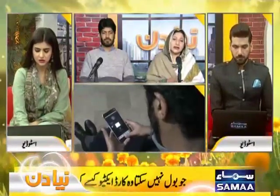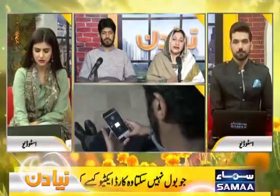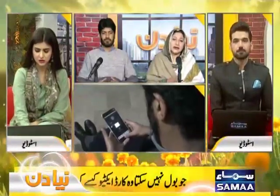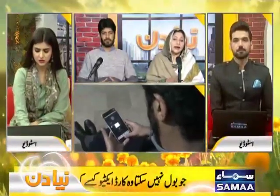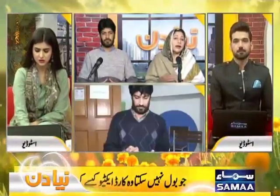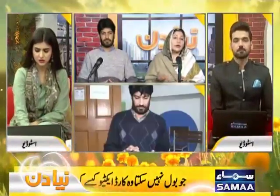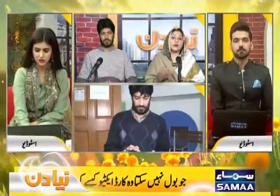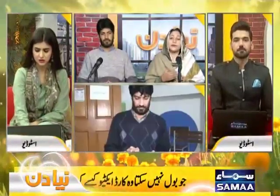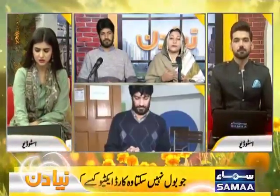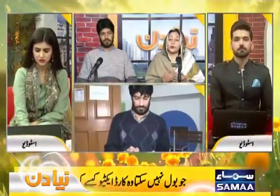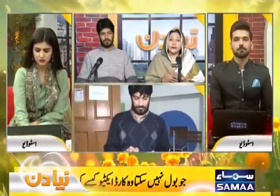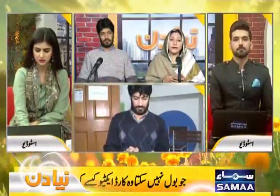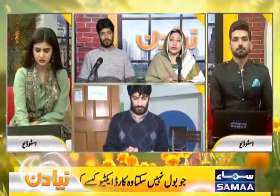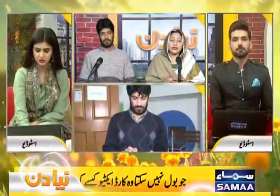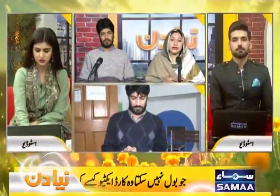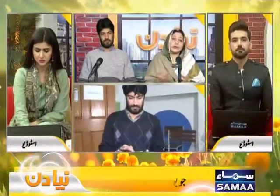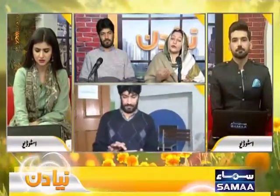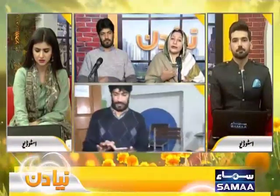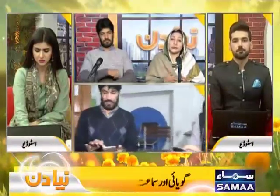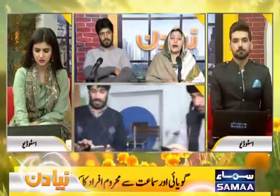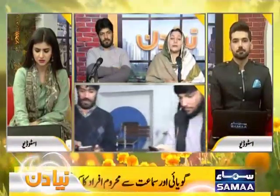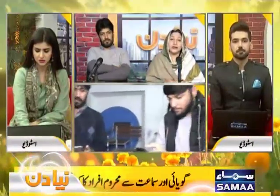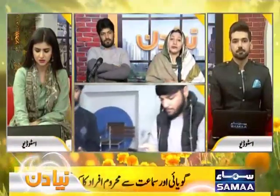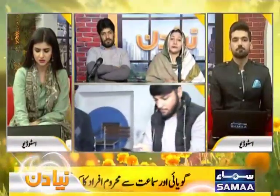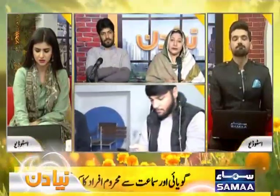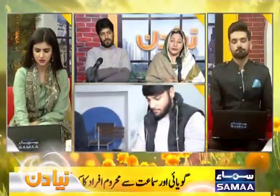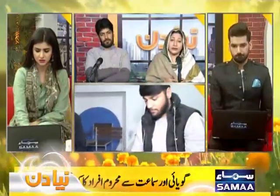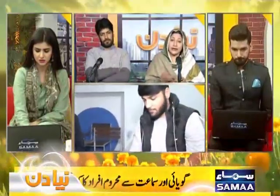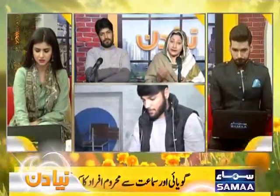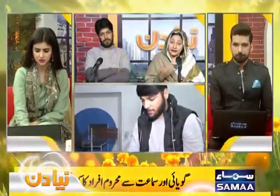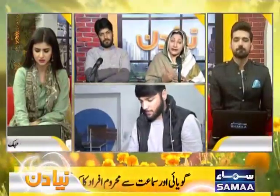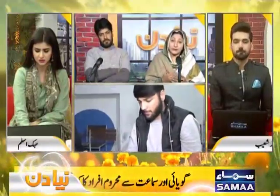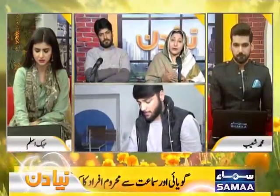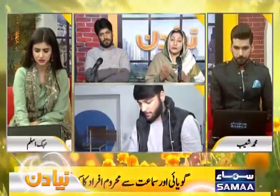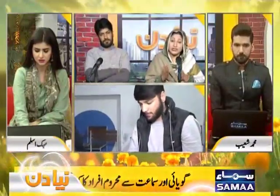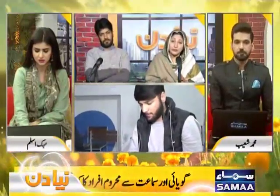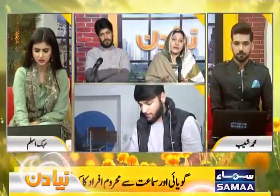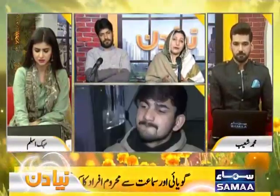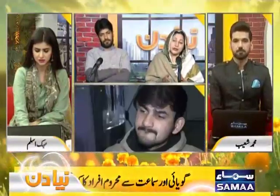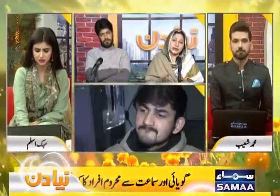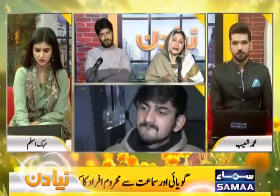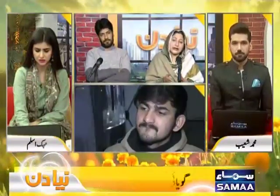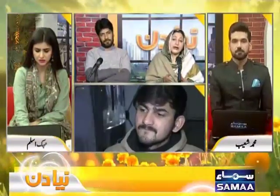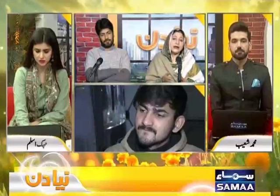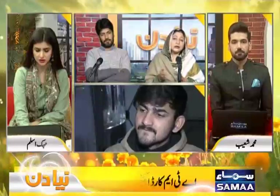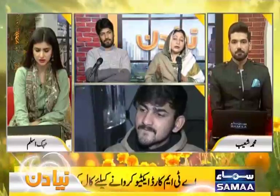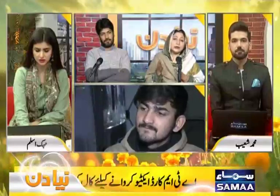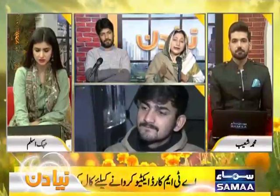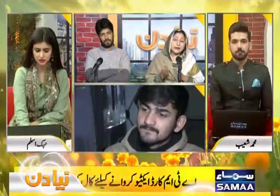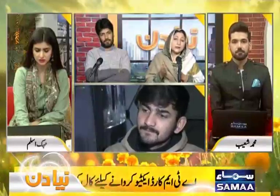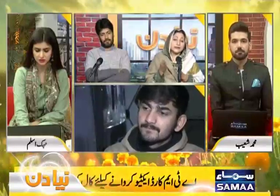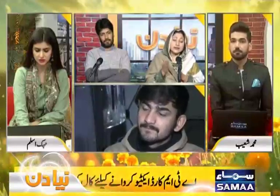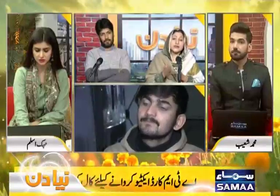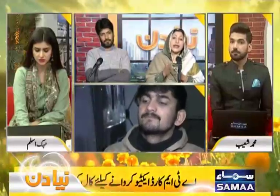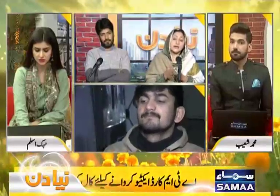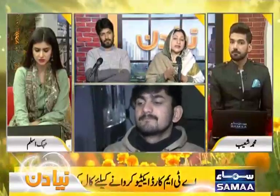आसान तरीका निकाला है. उन्होंने फ़ोन पे वेरिफिकेशन नहीं ली, उन्होंने एटीएम कार्ड पे ही एटीएम मशीन पे ही वेरिफिकेशन ली है. तो